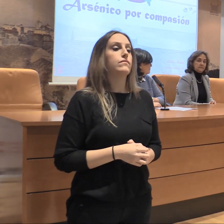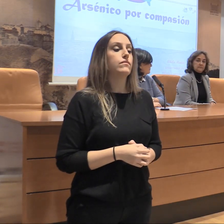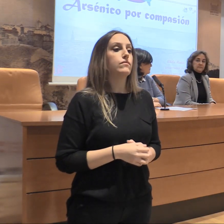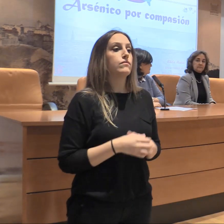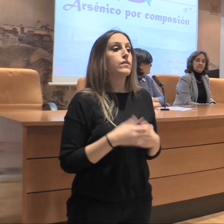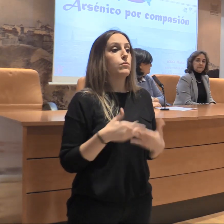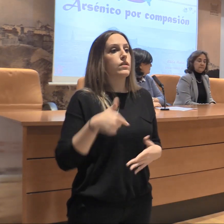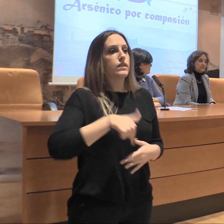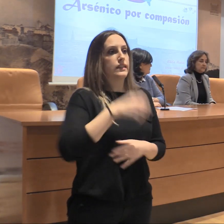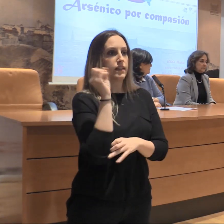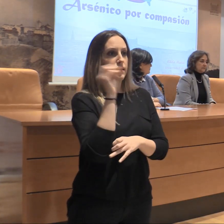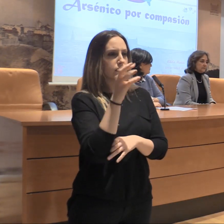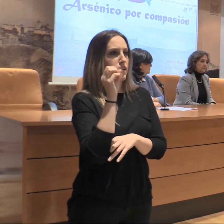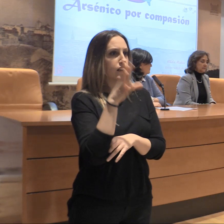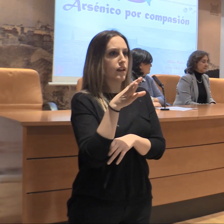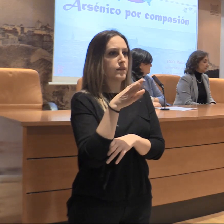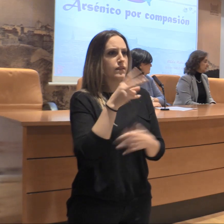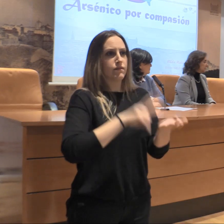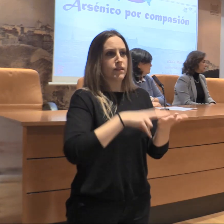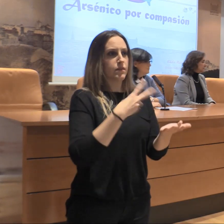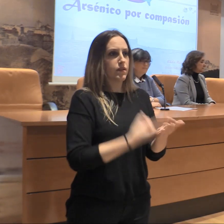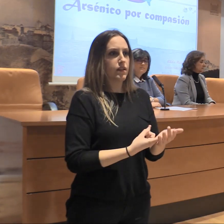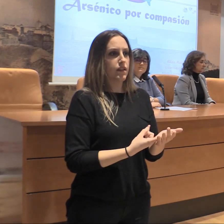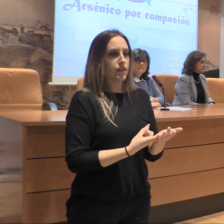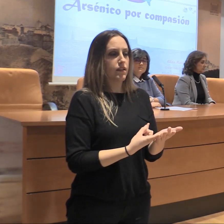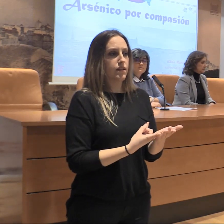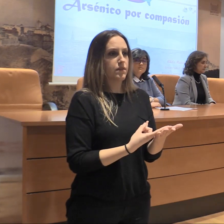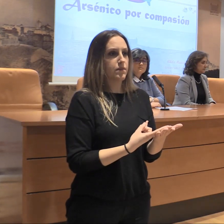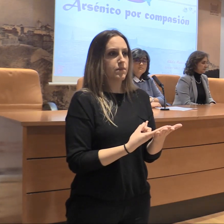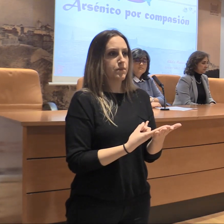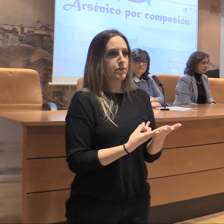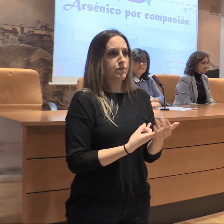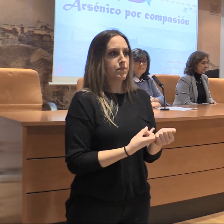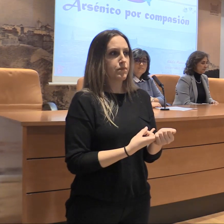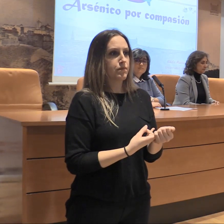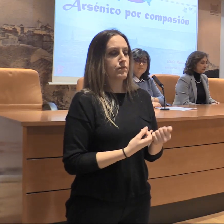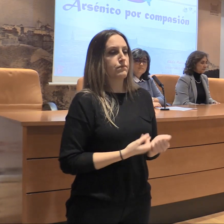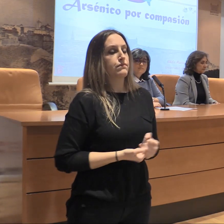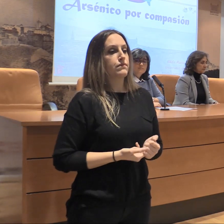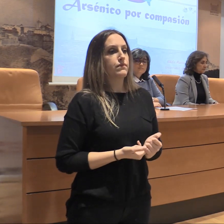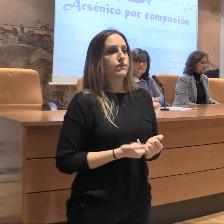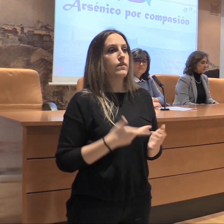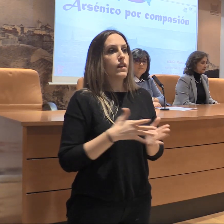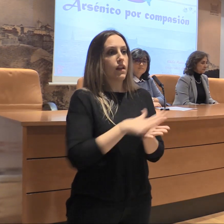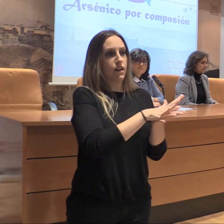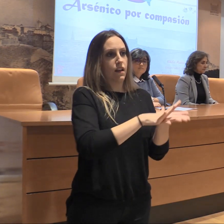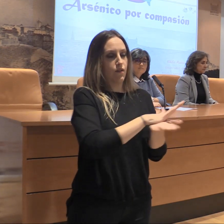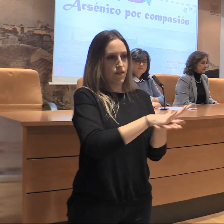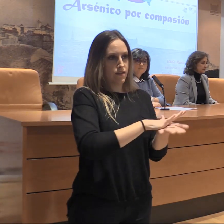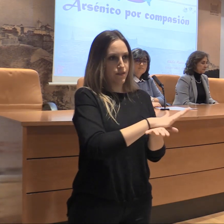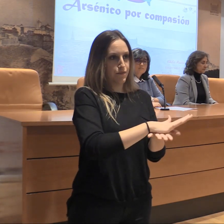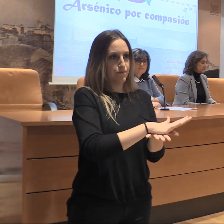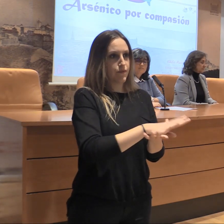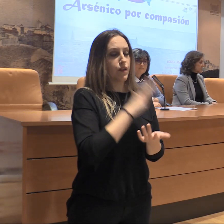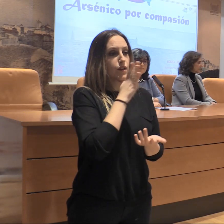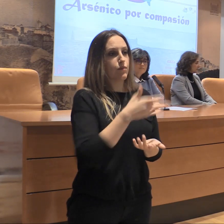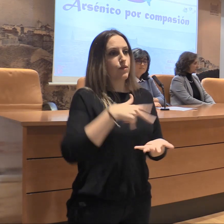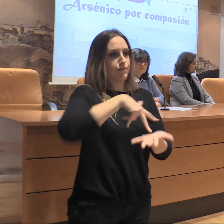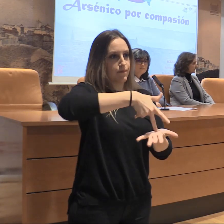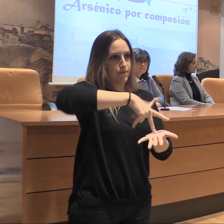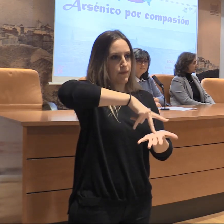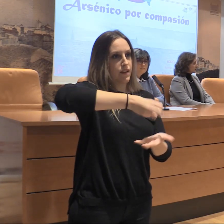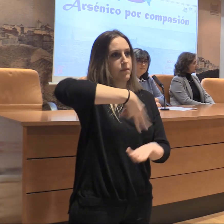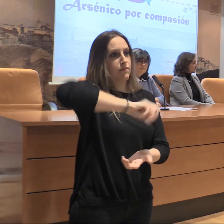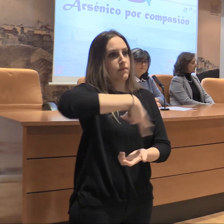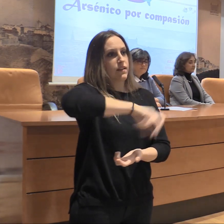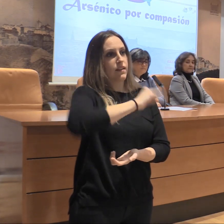esta charla está interpretada, como están viendo ustedes, al lenguaje de signos por Ana María